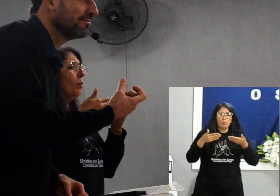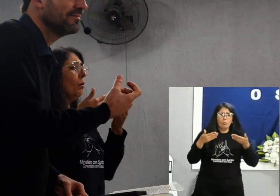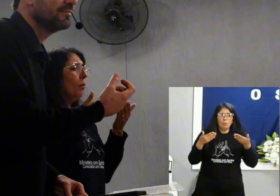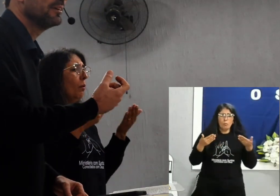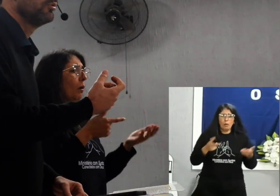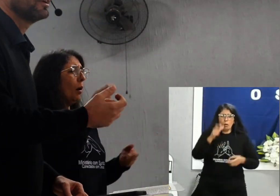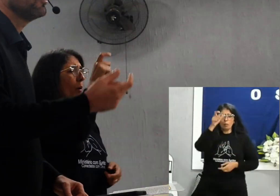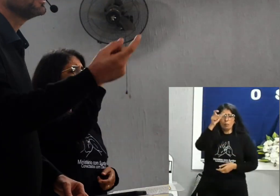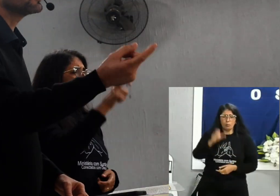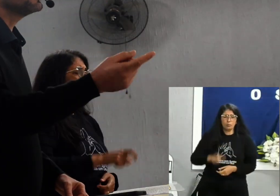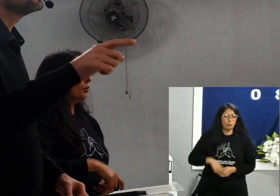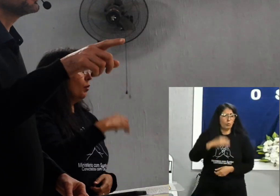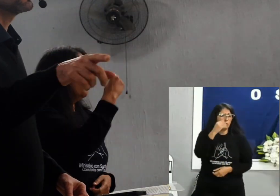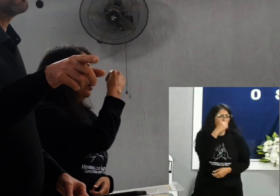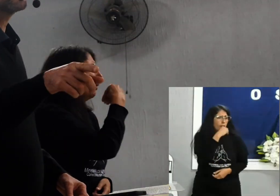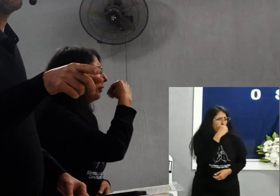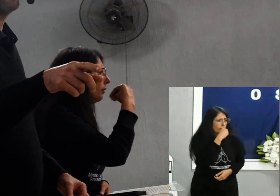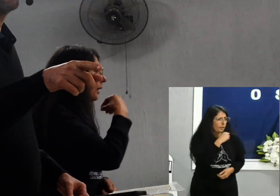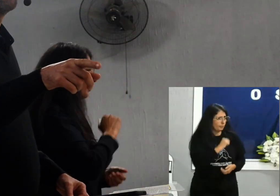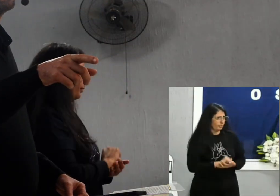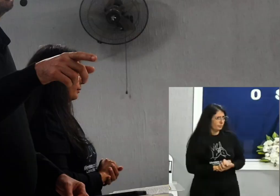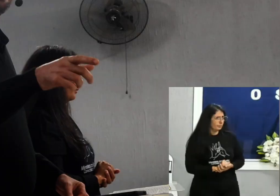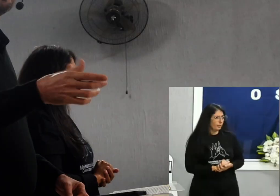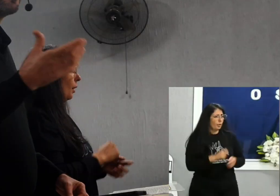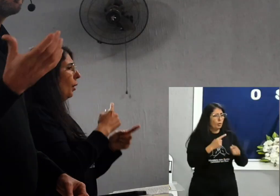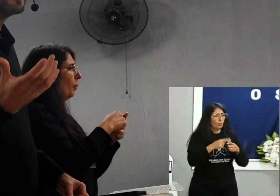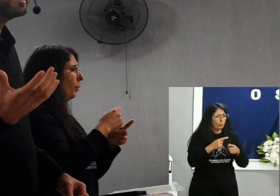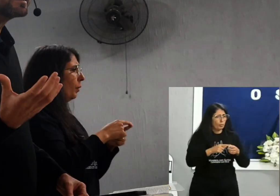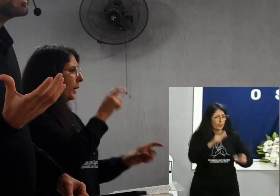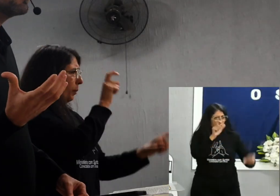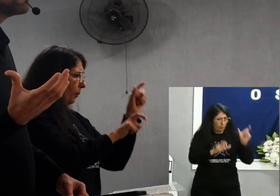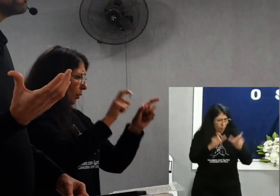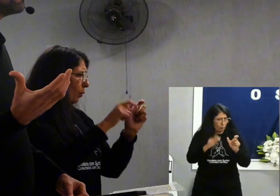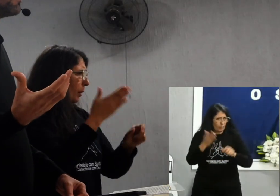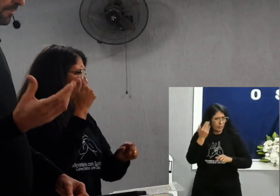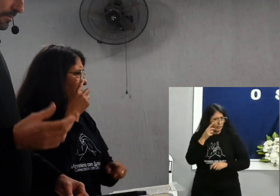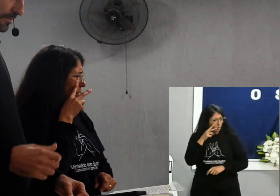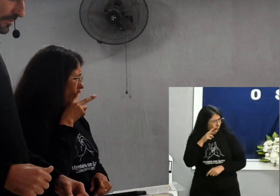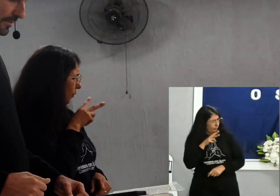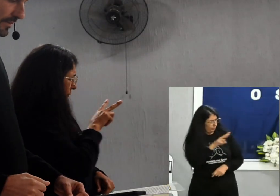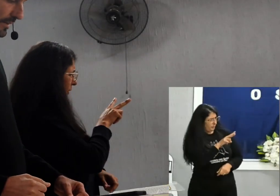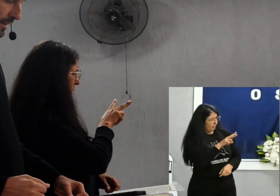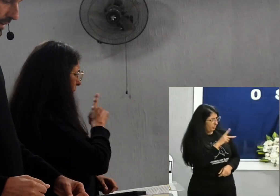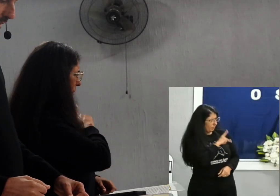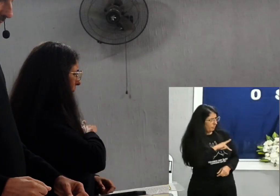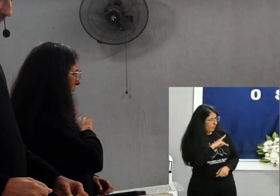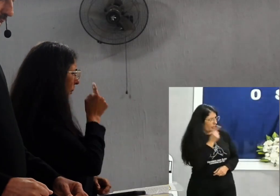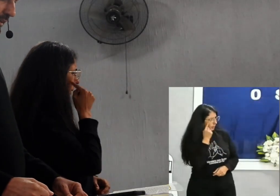fraqueza? Porque foi isso que eles viram do apóstolo Paulo. Eles viram fraqueza.